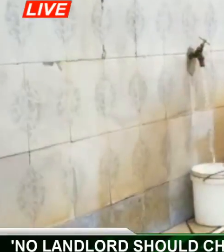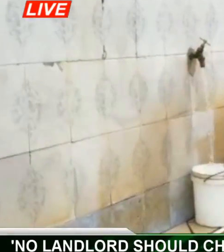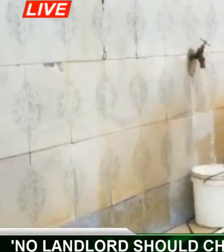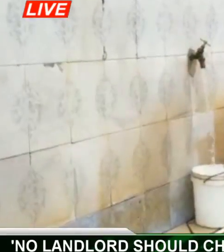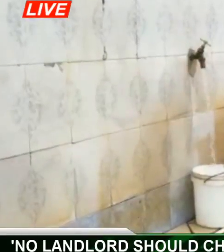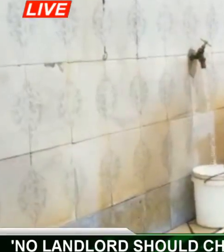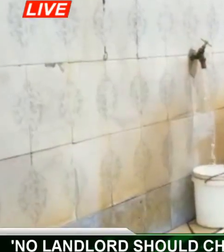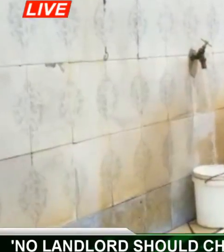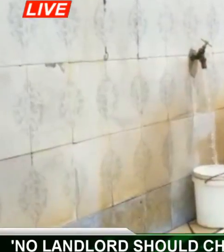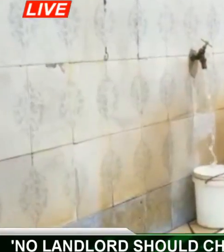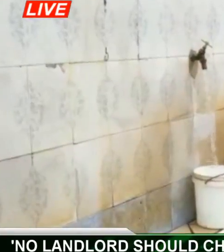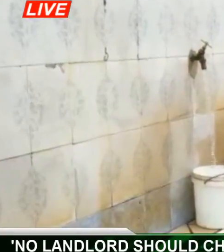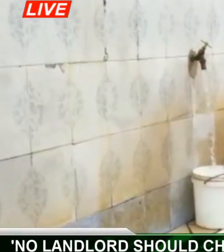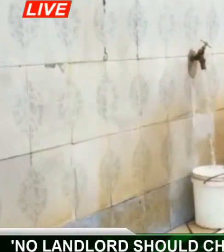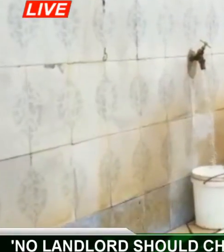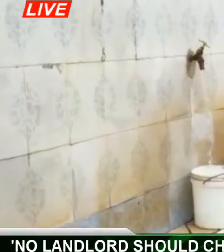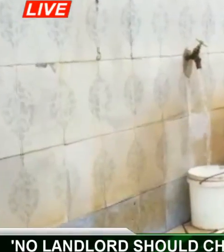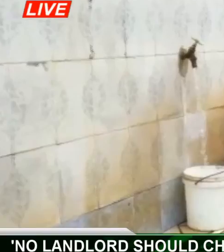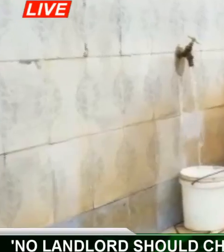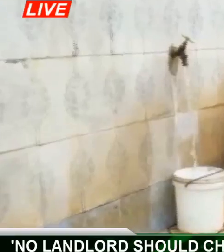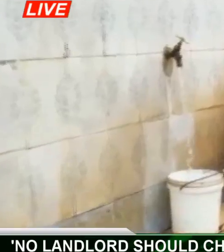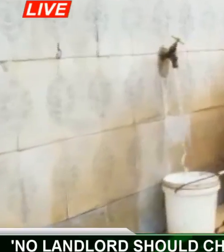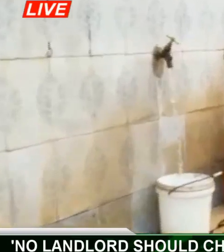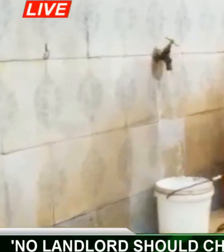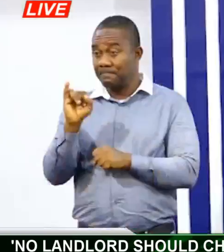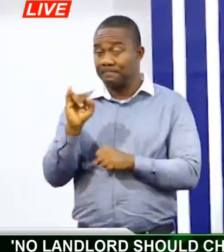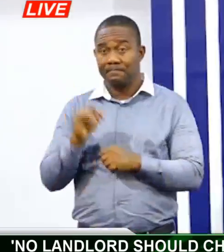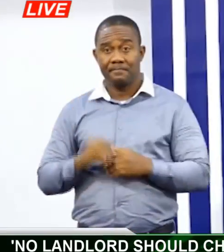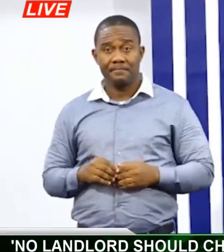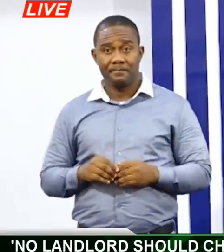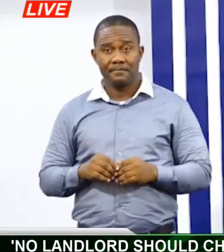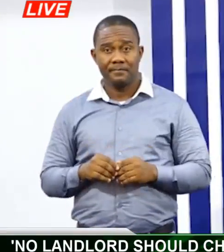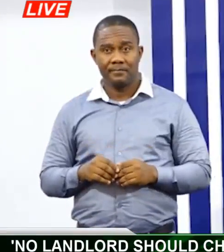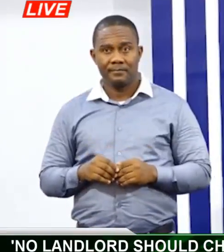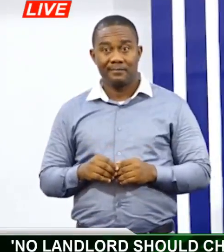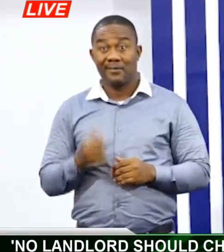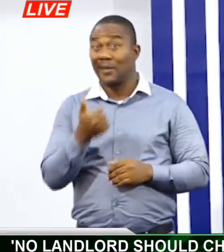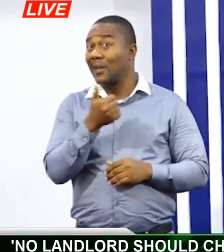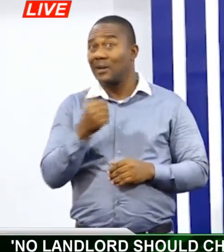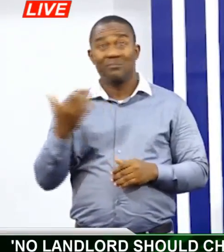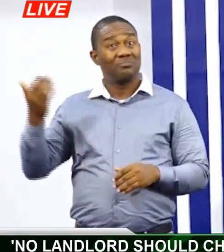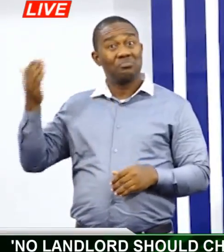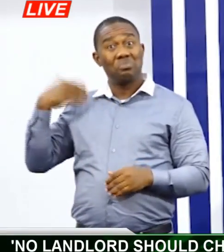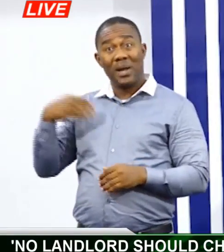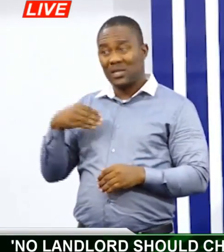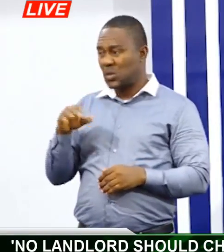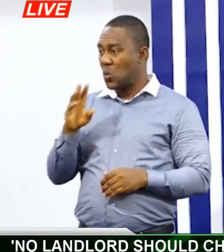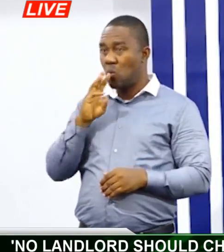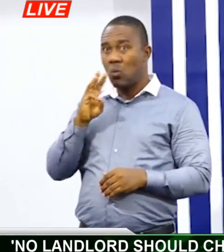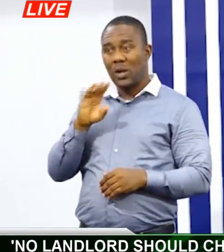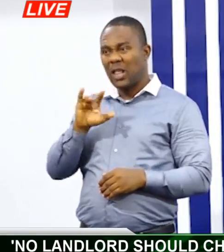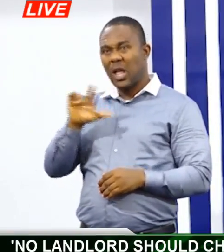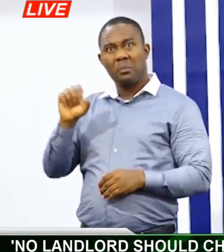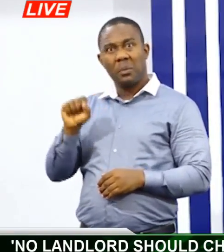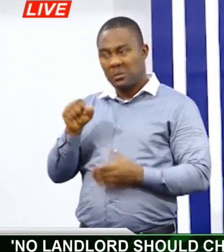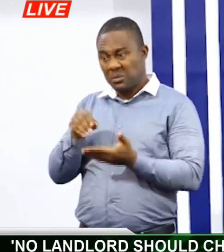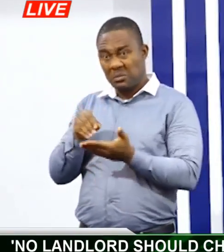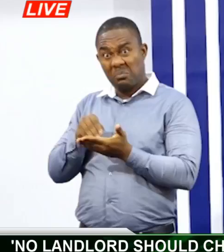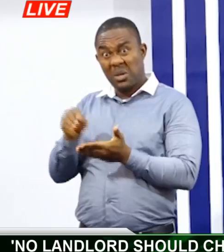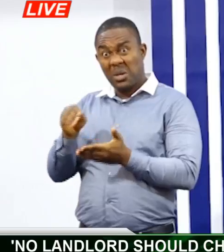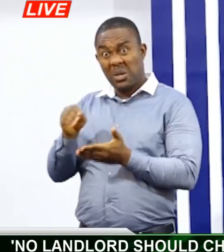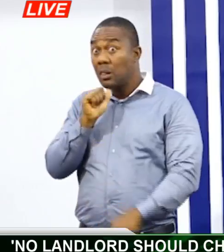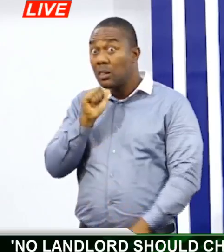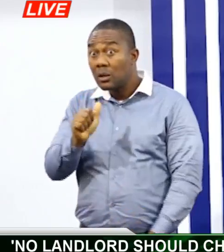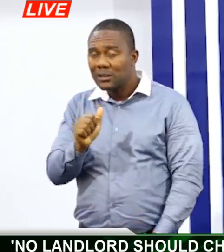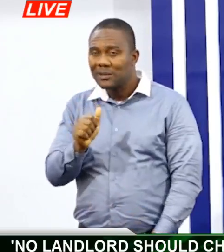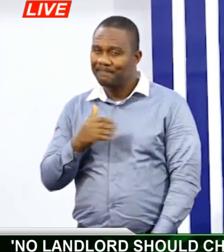so mu ni mbudi ni sene sene fata afesu magana fo ye sensu bi ode ka no sa ka no aban de nsa to so enti